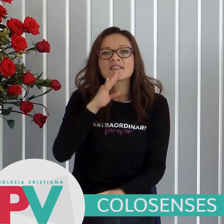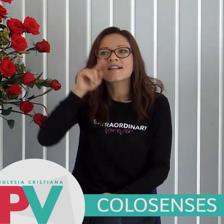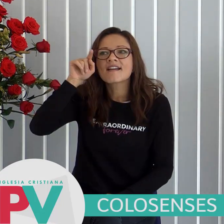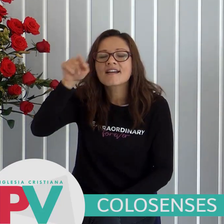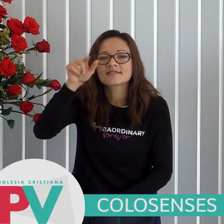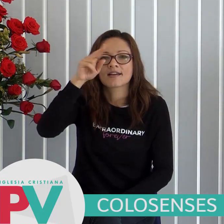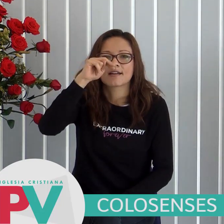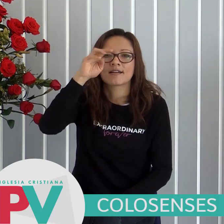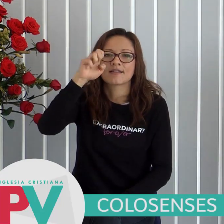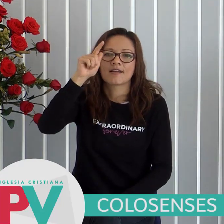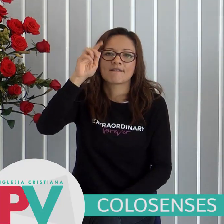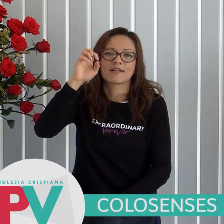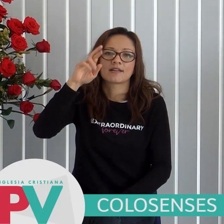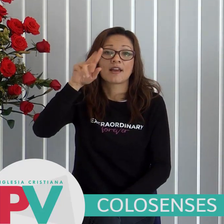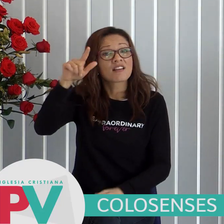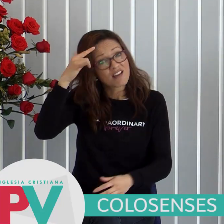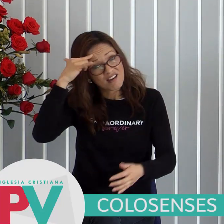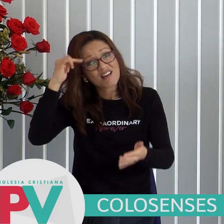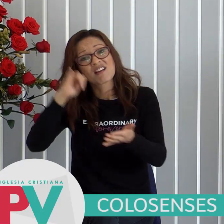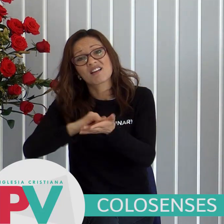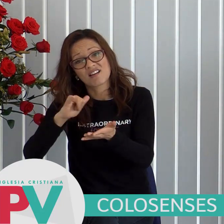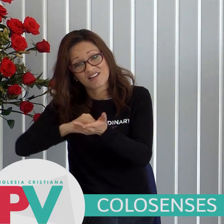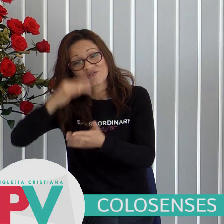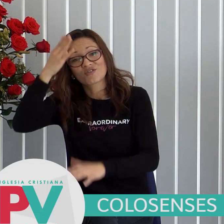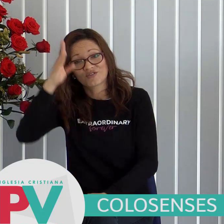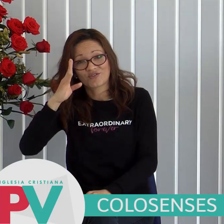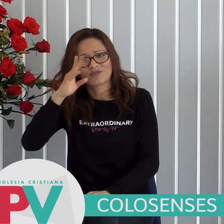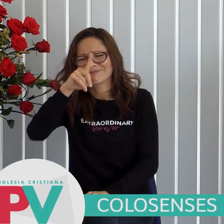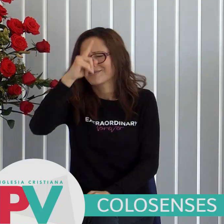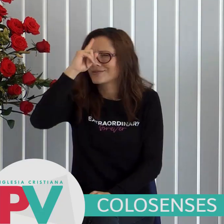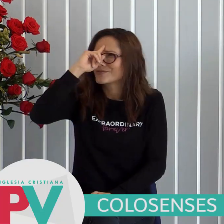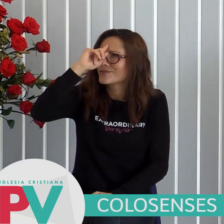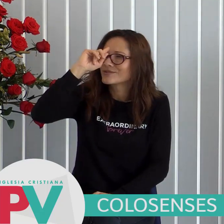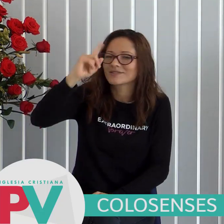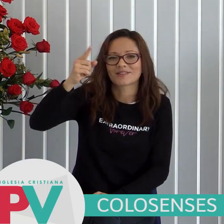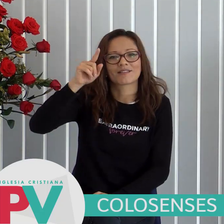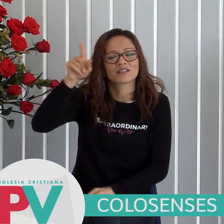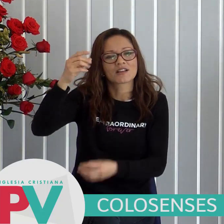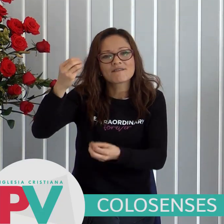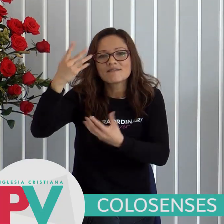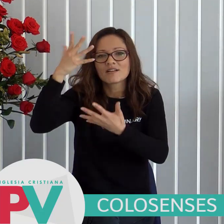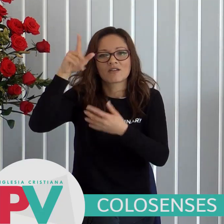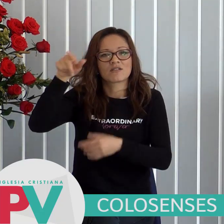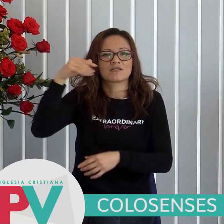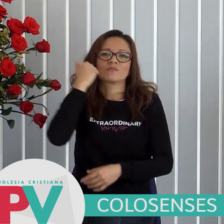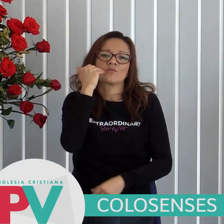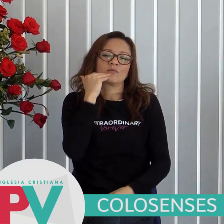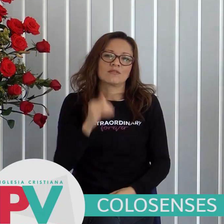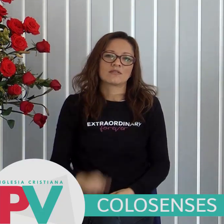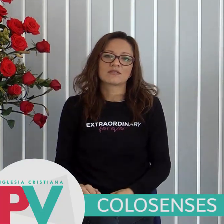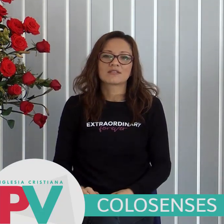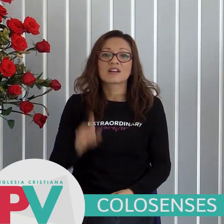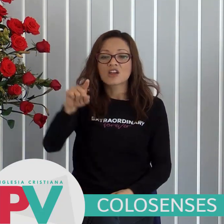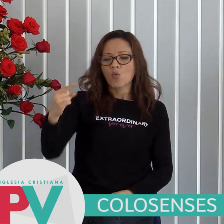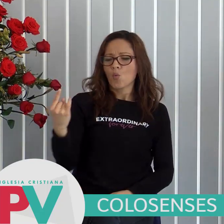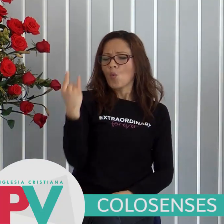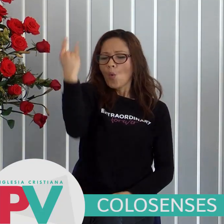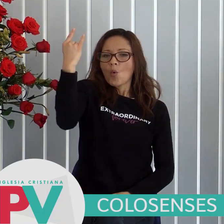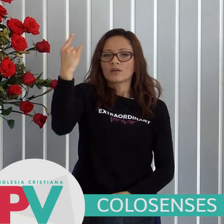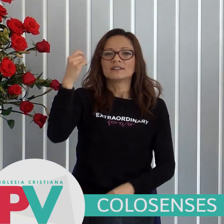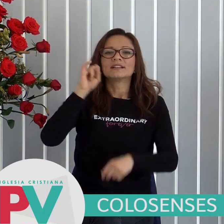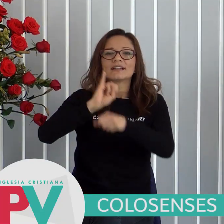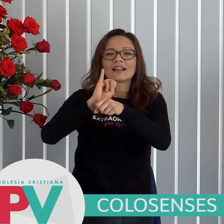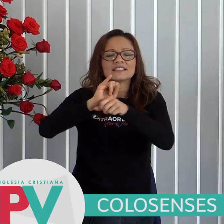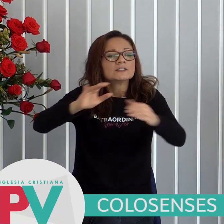Quirós creyó. Usted no sabe cómo esa mujer cambió su vida. Y cómo era una columna de la iglesia, y